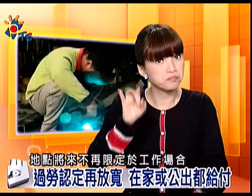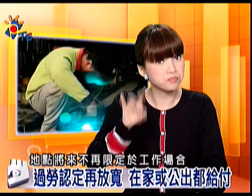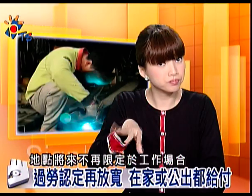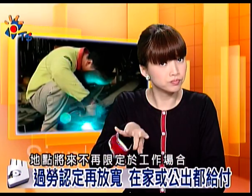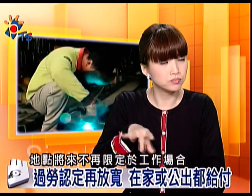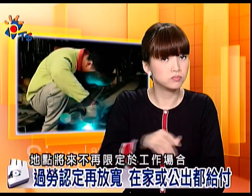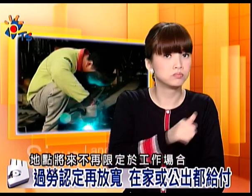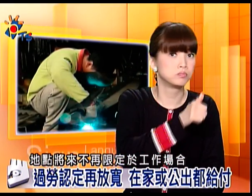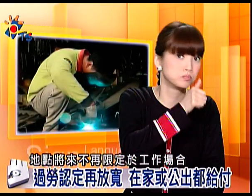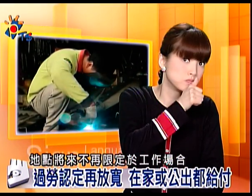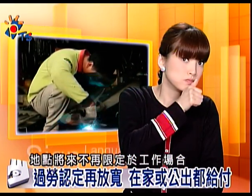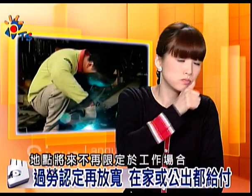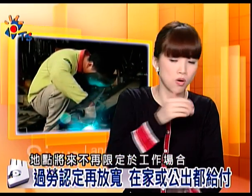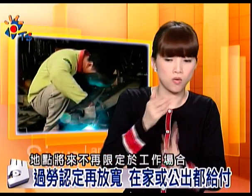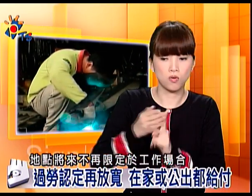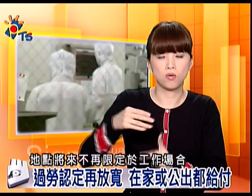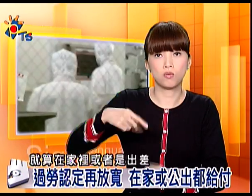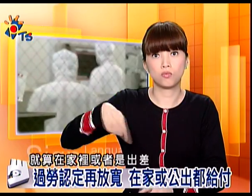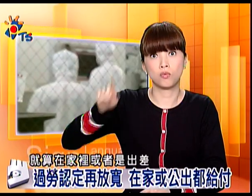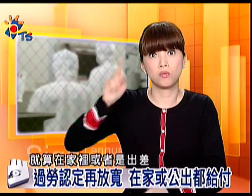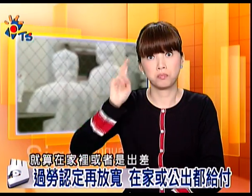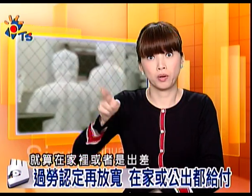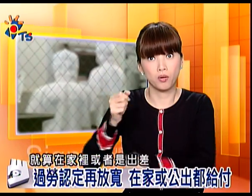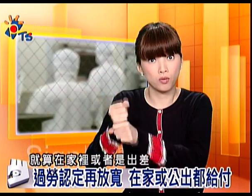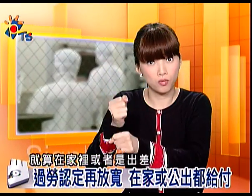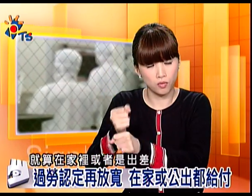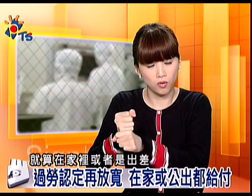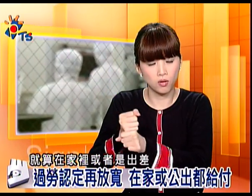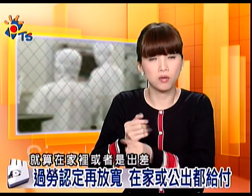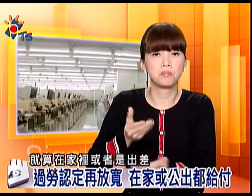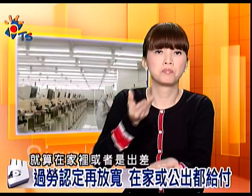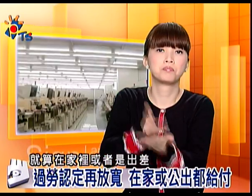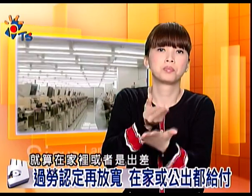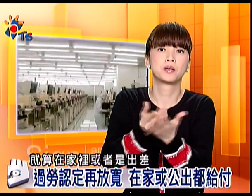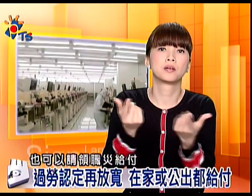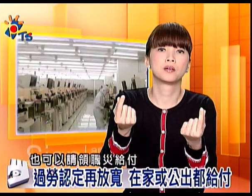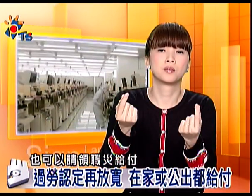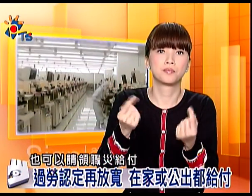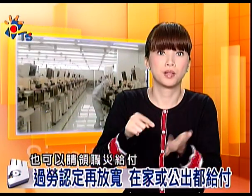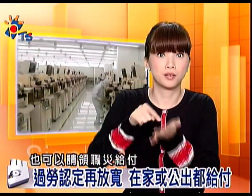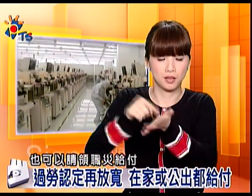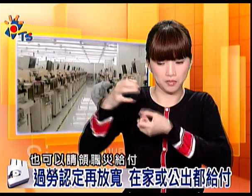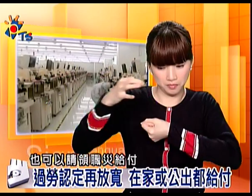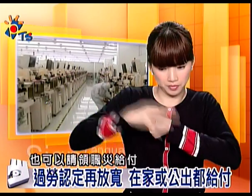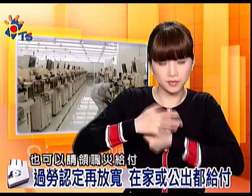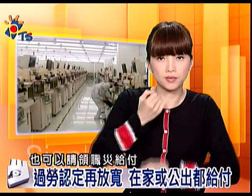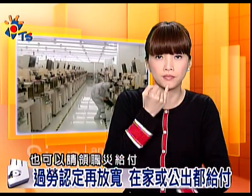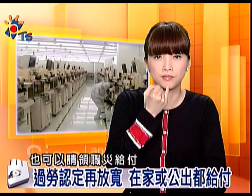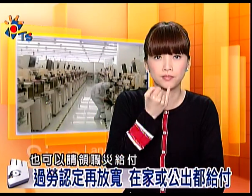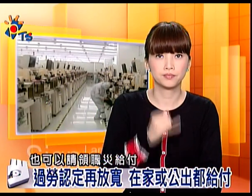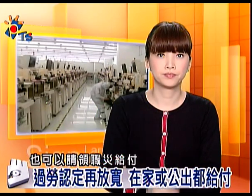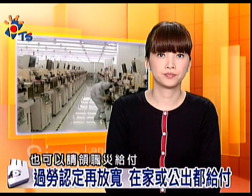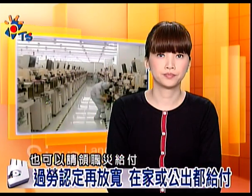限定于工作场合，就算在家里或者是出差也可以请领职灾给付。